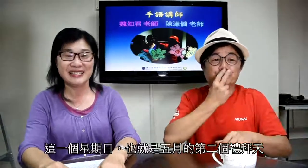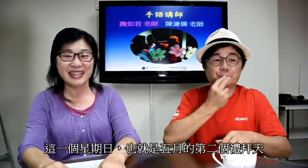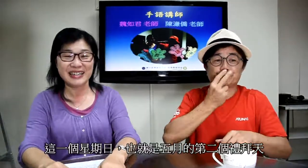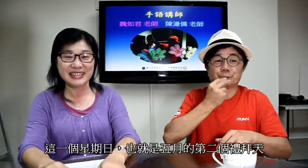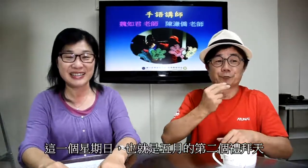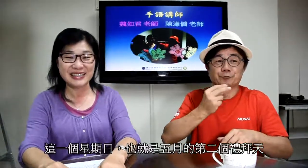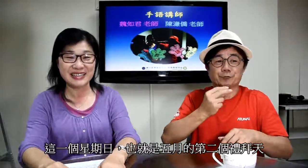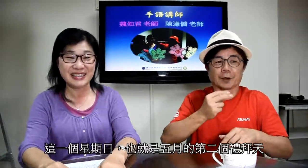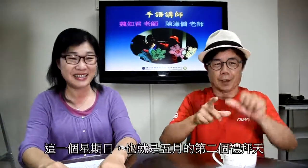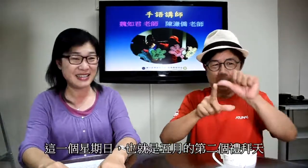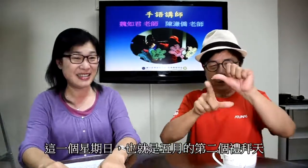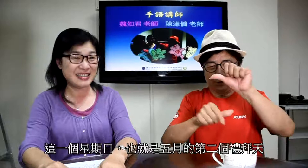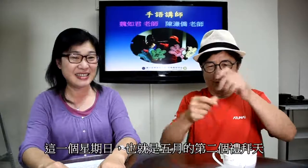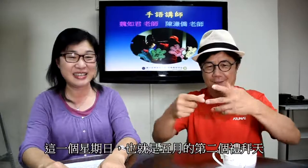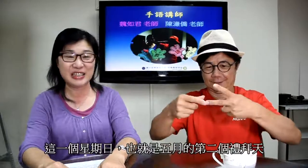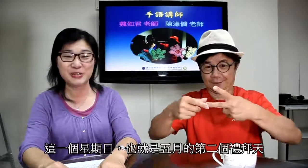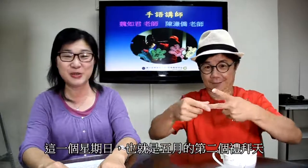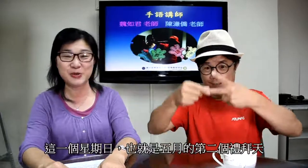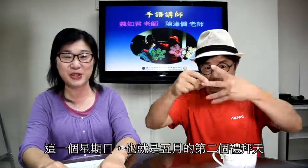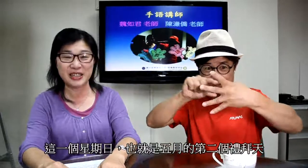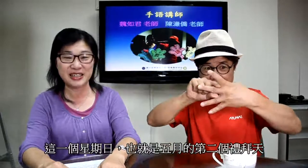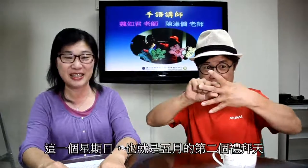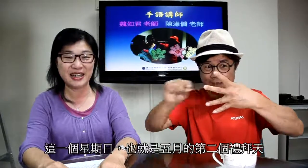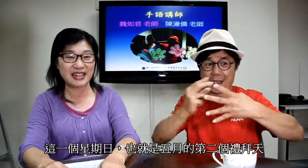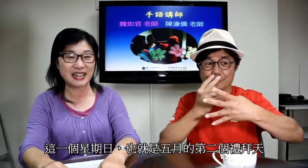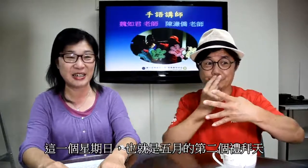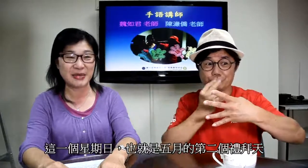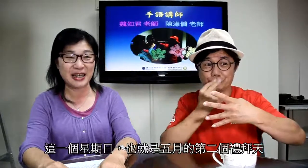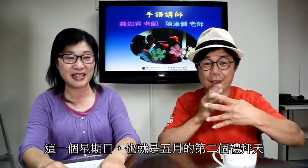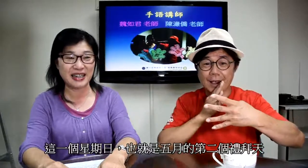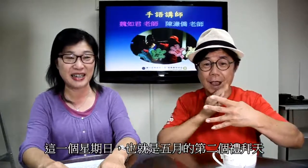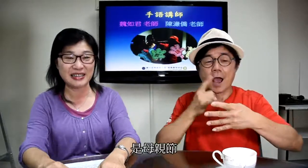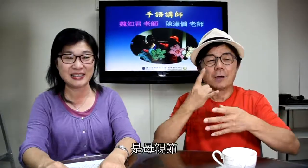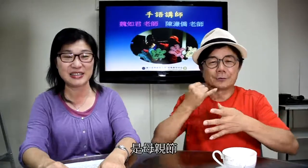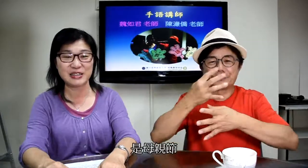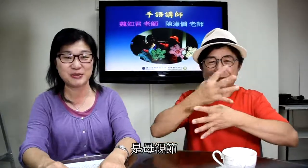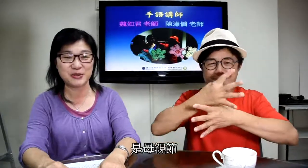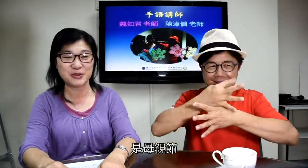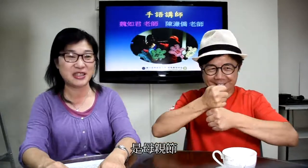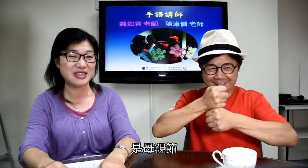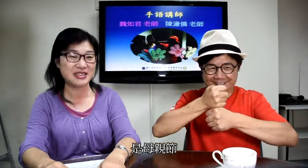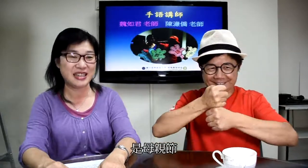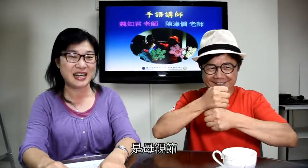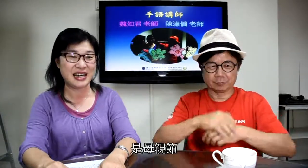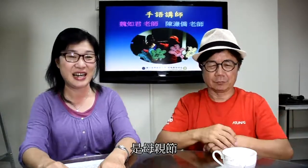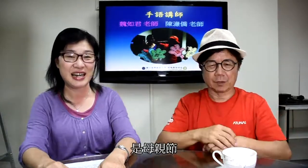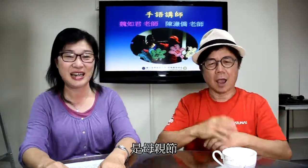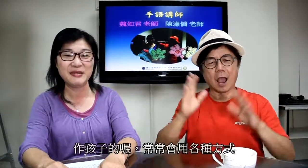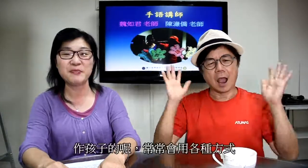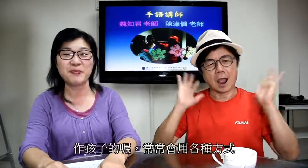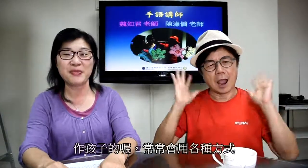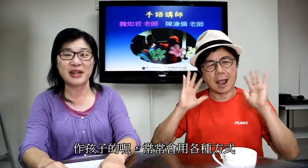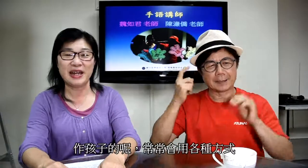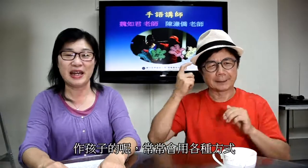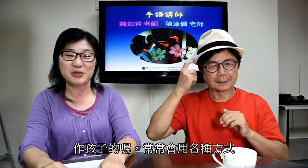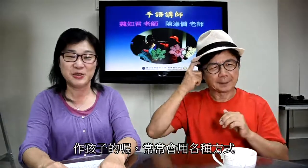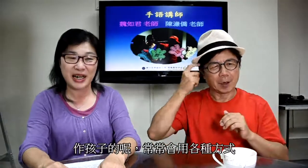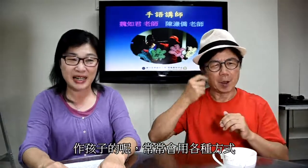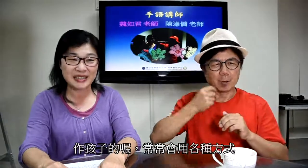个星期日，也就是五月的第二个礼拜天，是母亲节。做孩子的